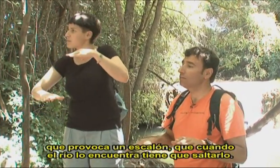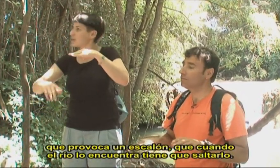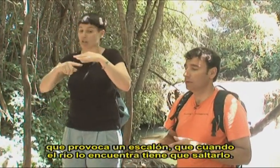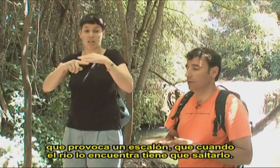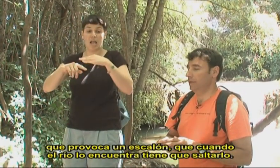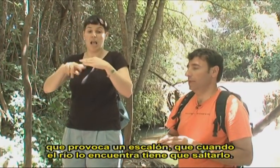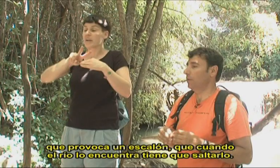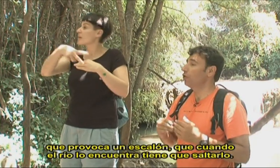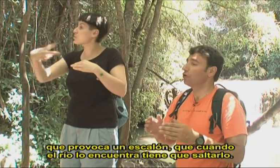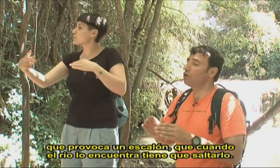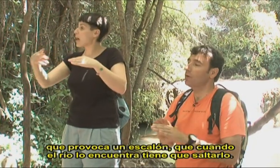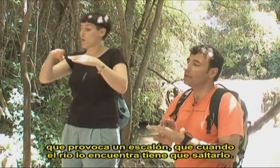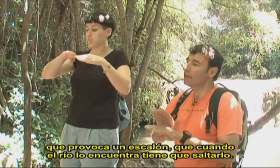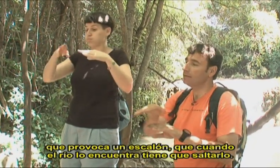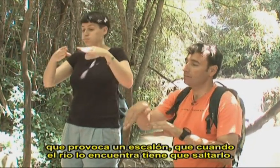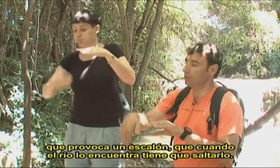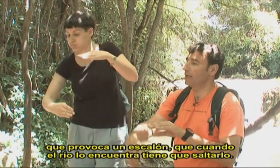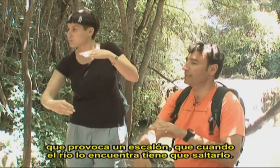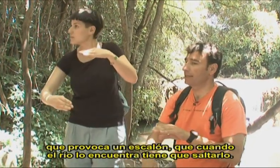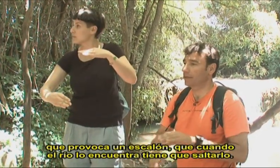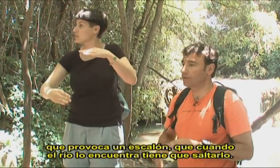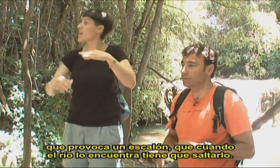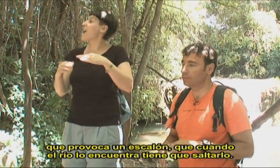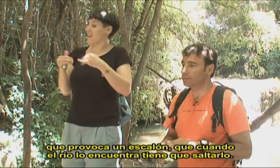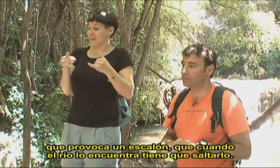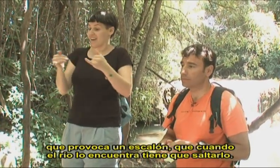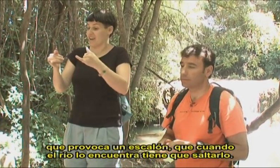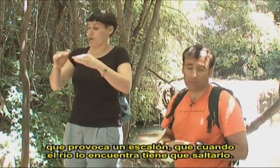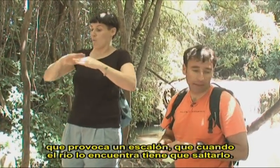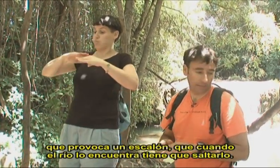escalón y cuando el río lo encuentra, pues tiene que saltarlo.